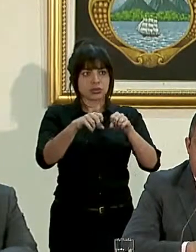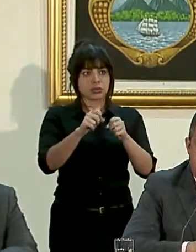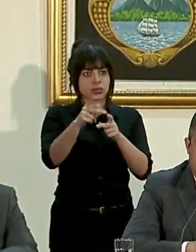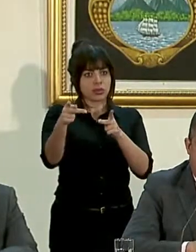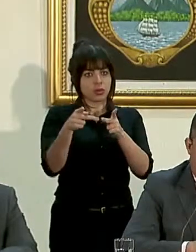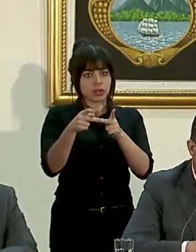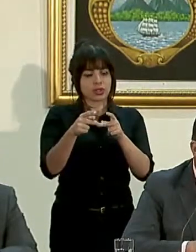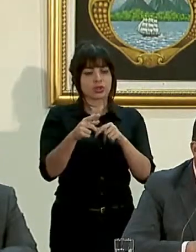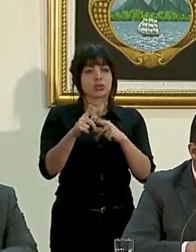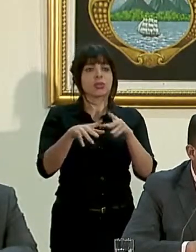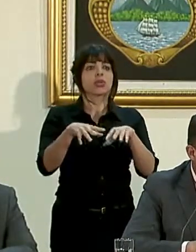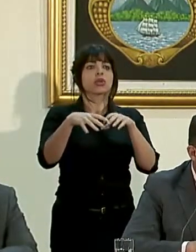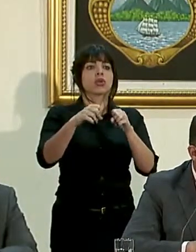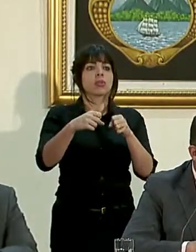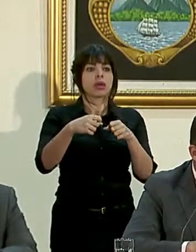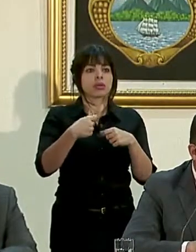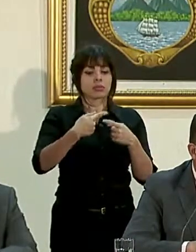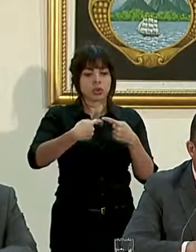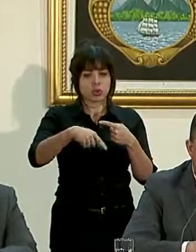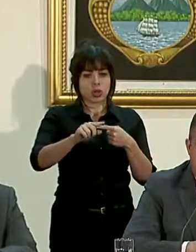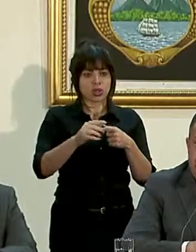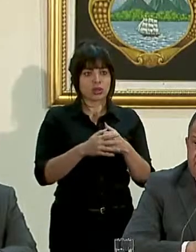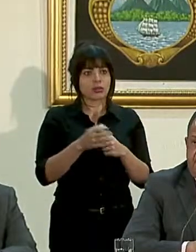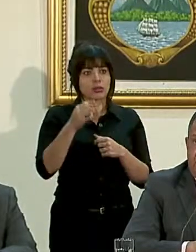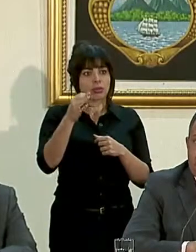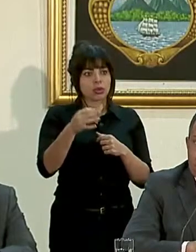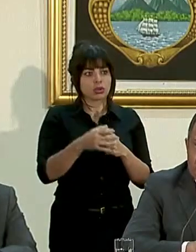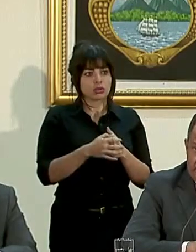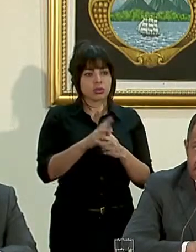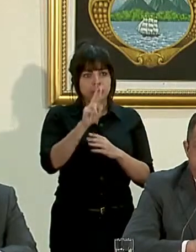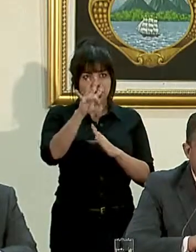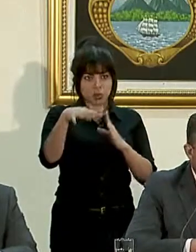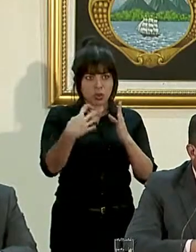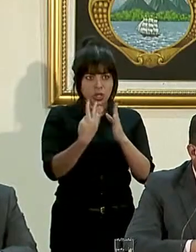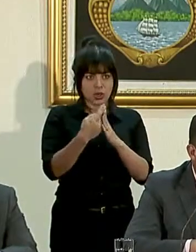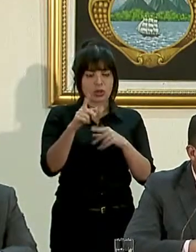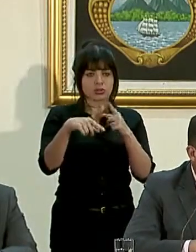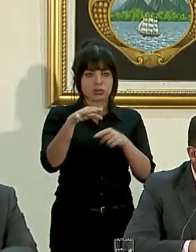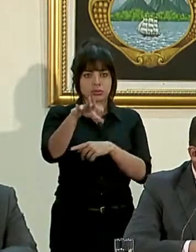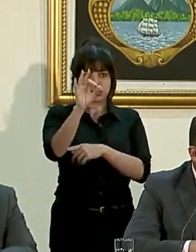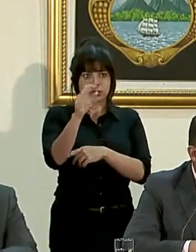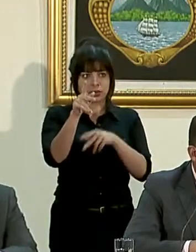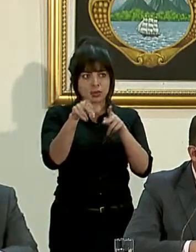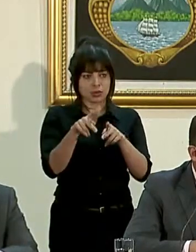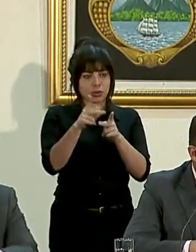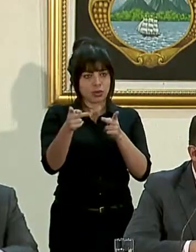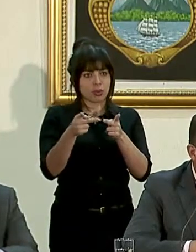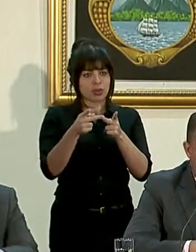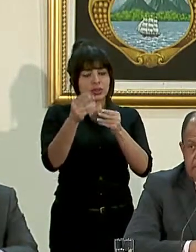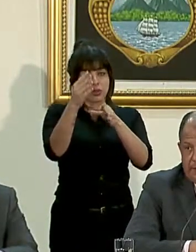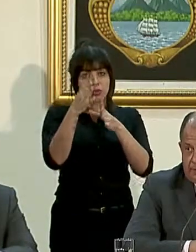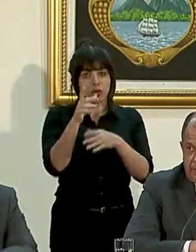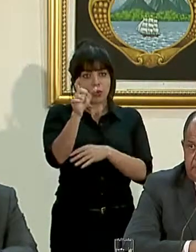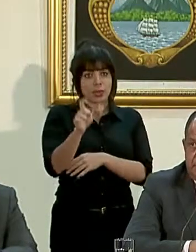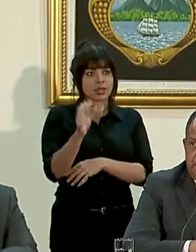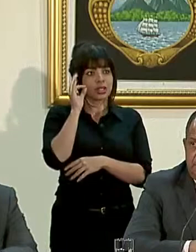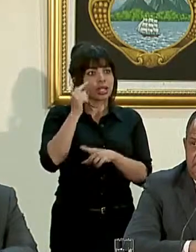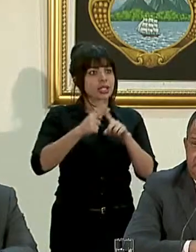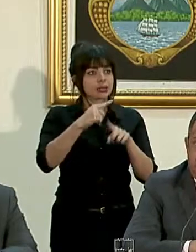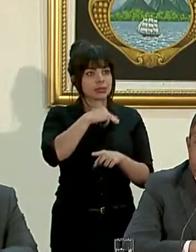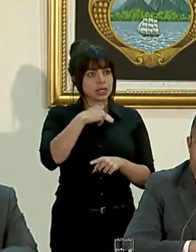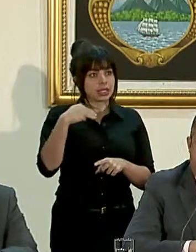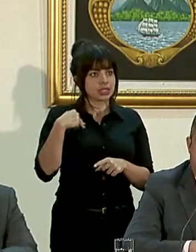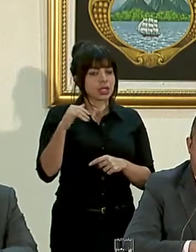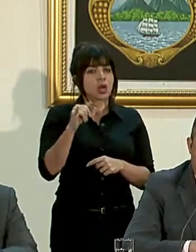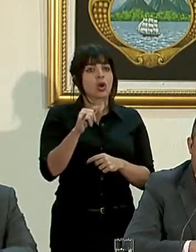cartera, que se tomará en el transcurso de las próximas 24 horas. El informe de la señora exministra,